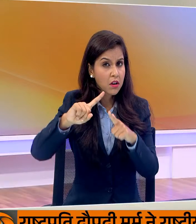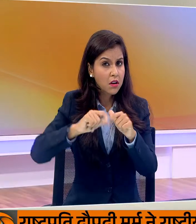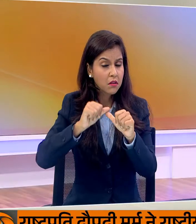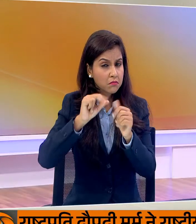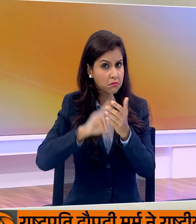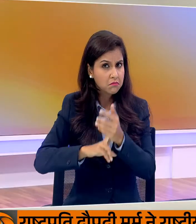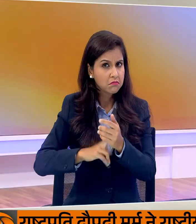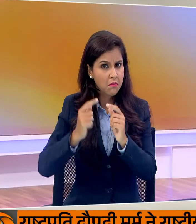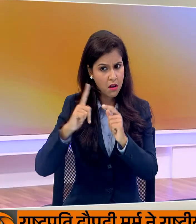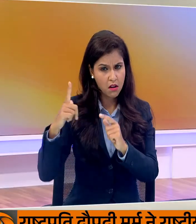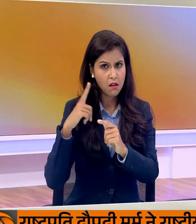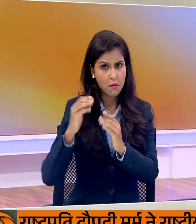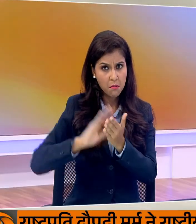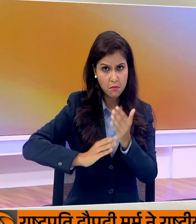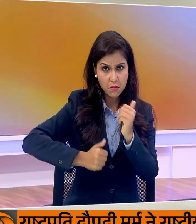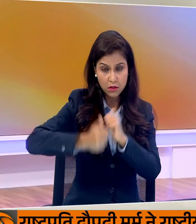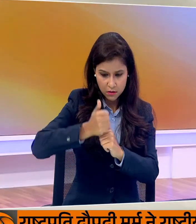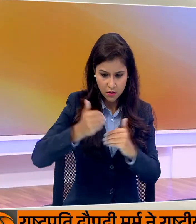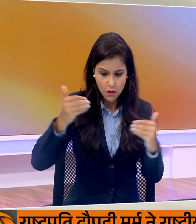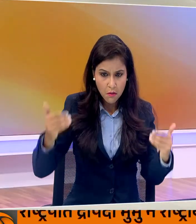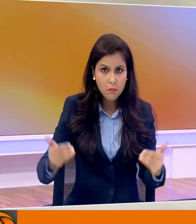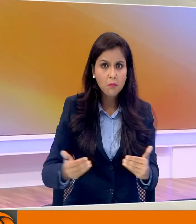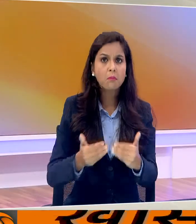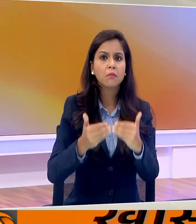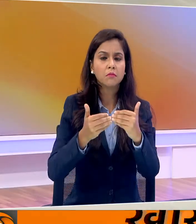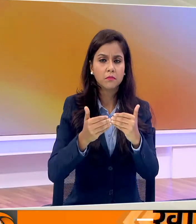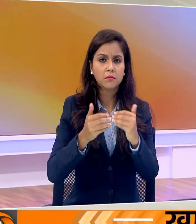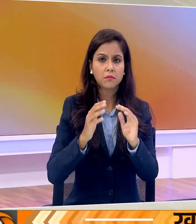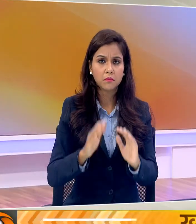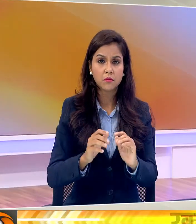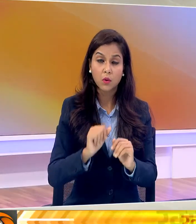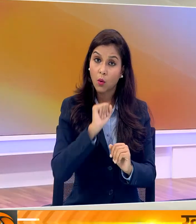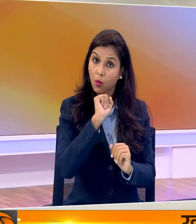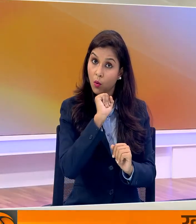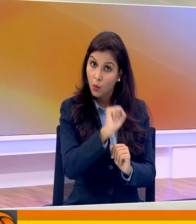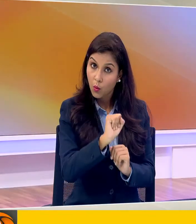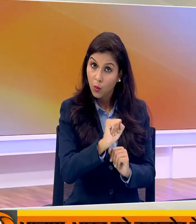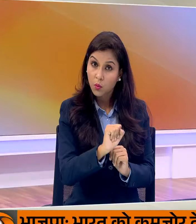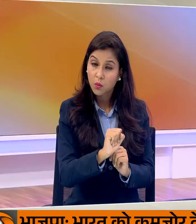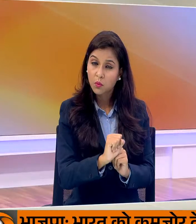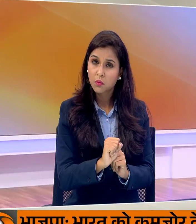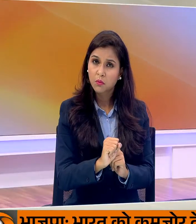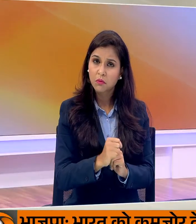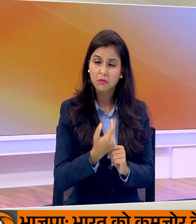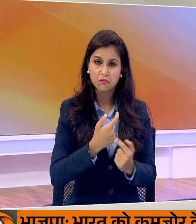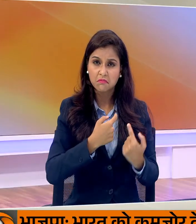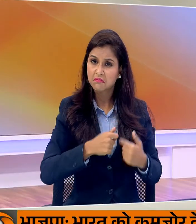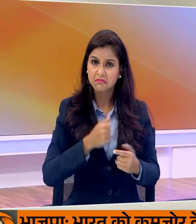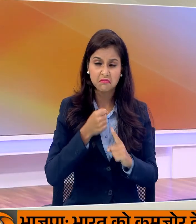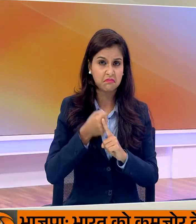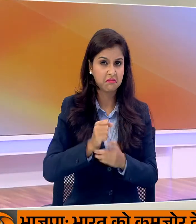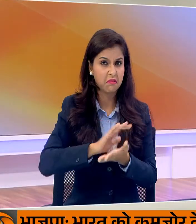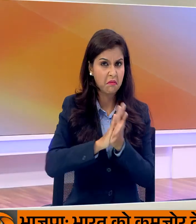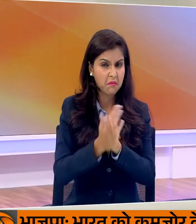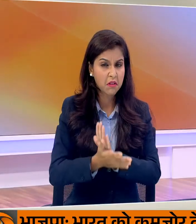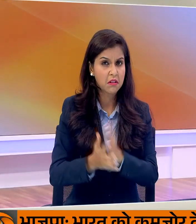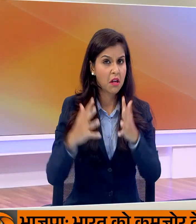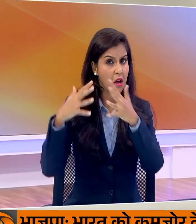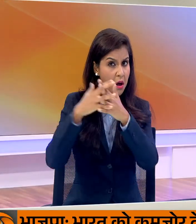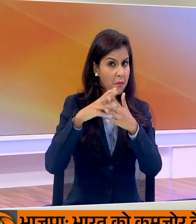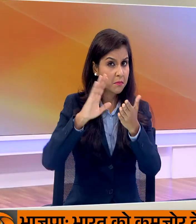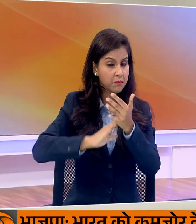साथ मुलाकात करके अपने मधुर मनोभावों की अभिव्यक्ति की है। अमेरिकी